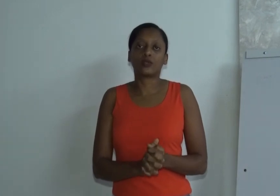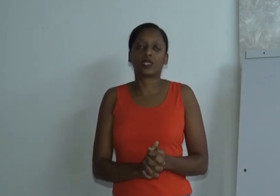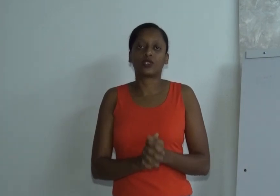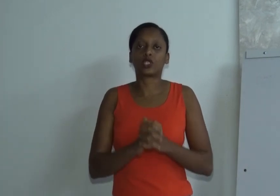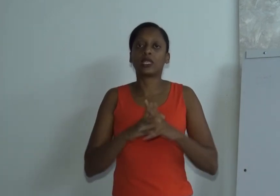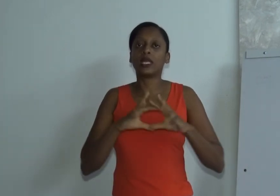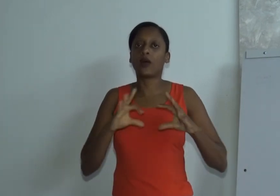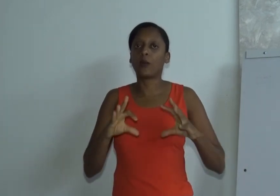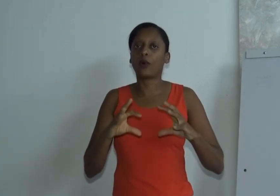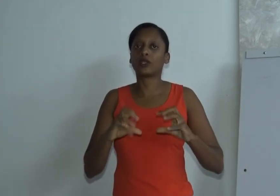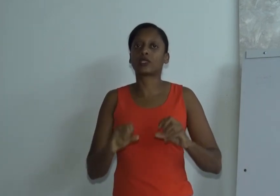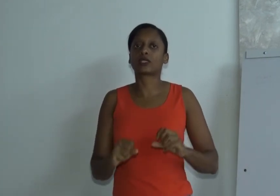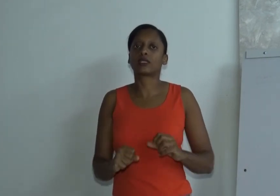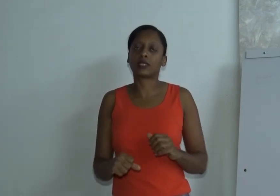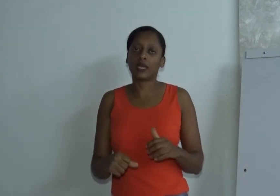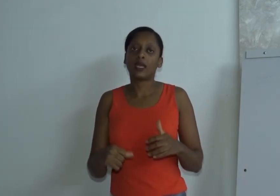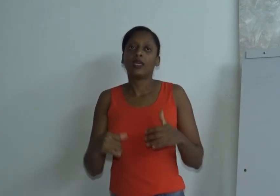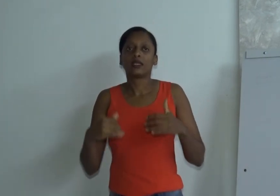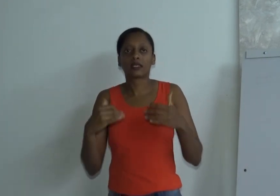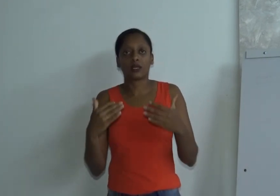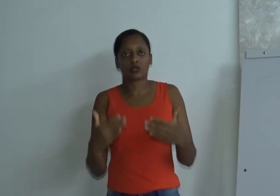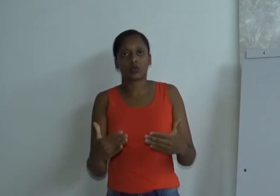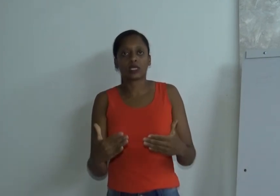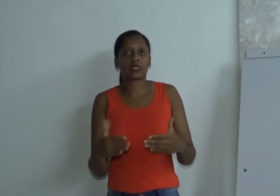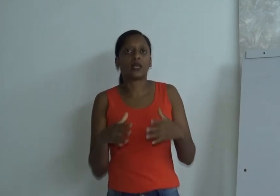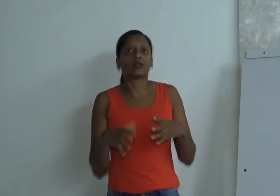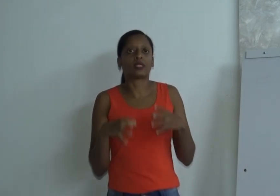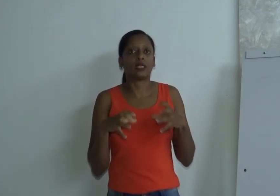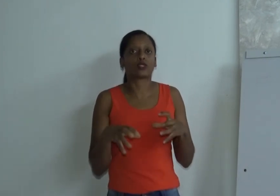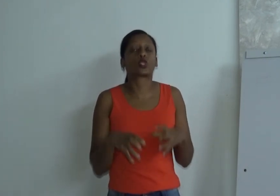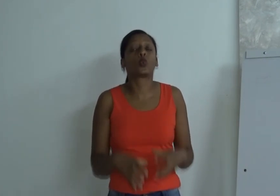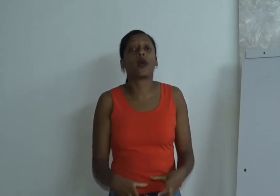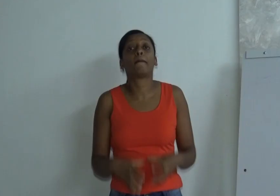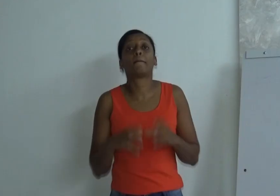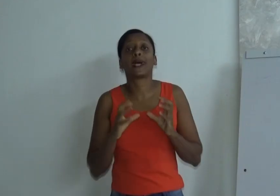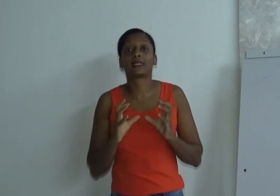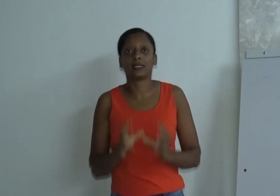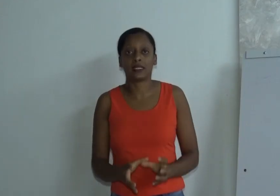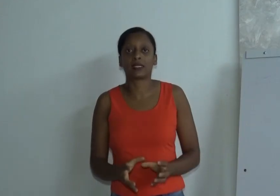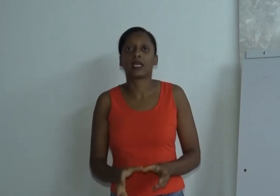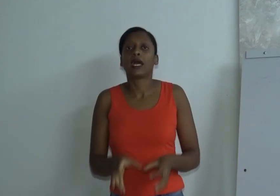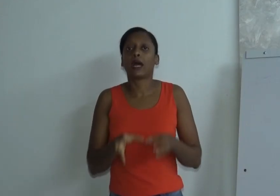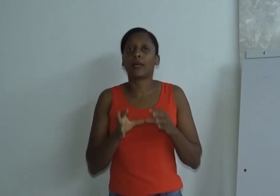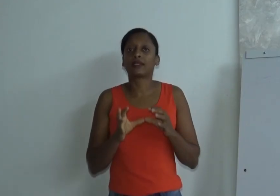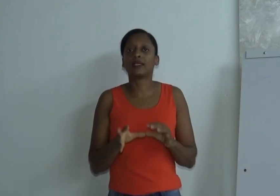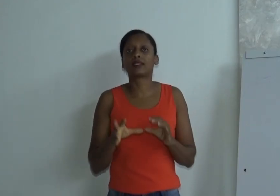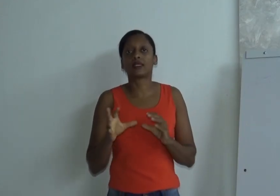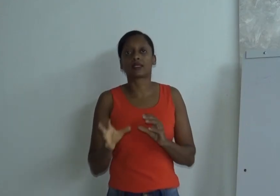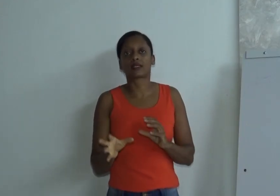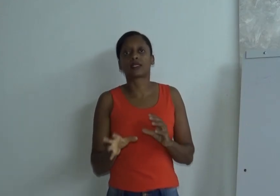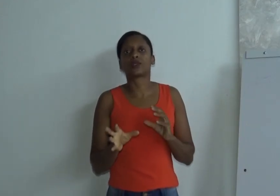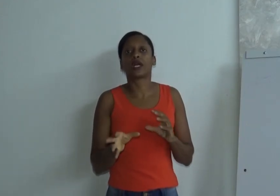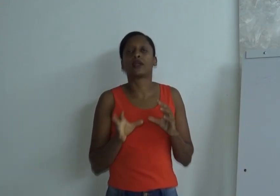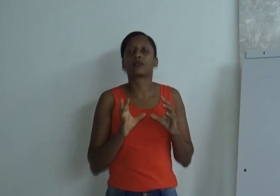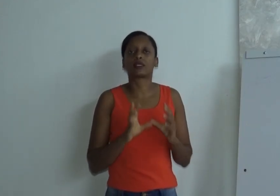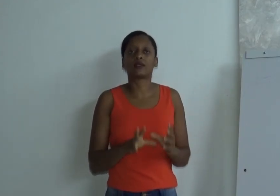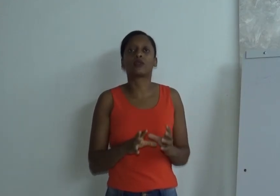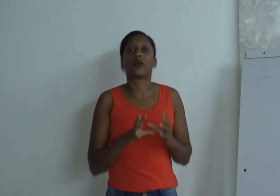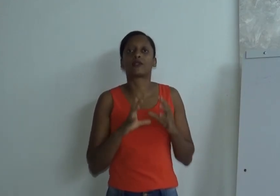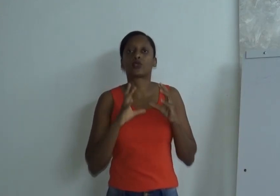a gente não pode esquecer, que são suas células e a sua matriz. A matriz extracelular do tecido ósseo